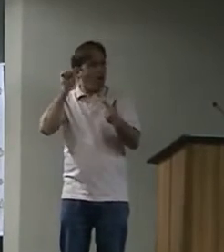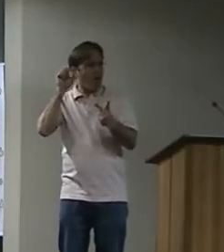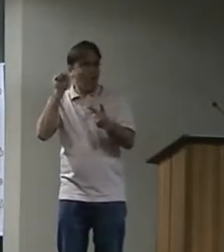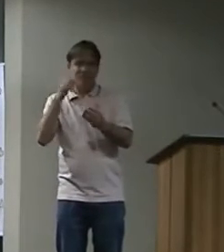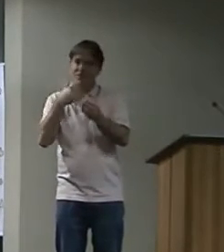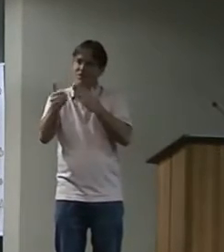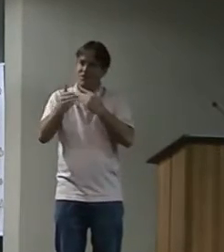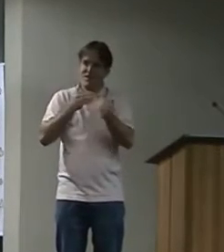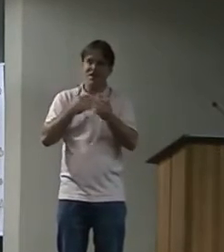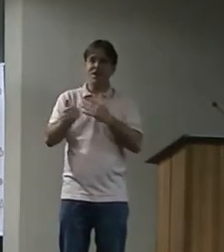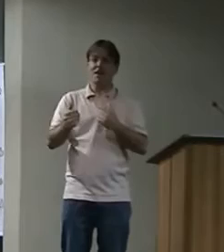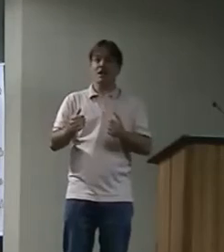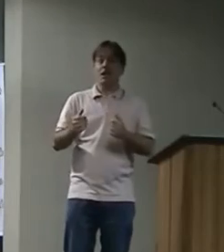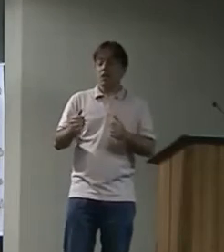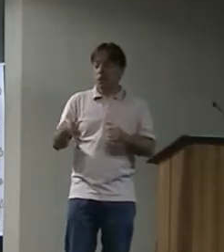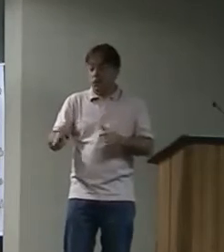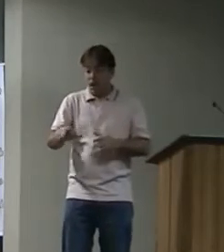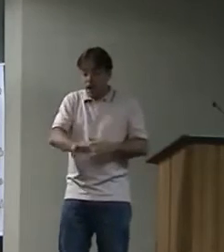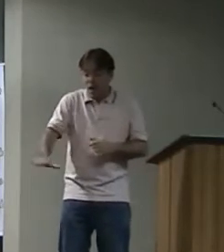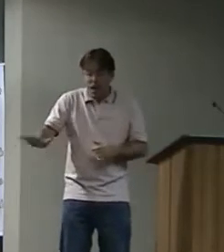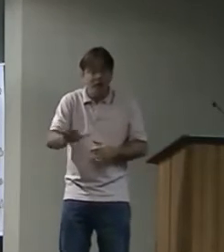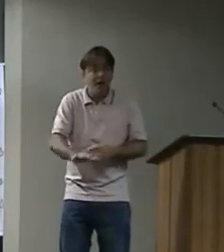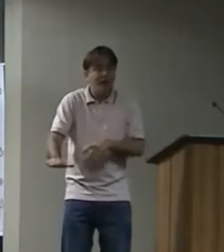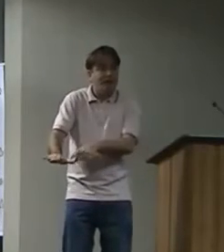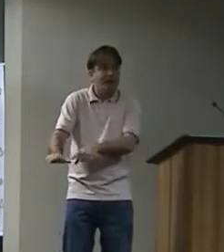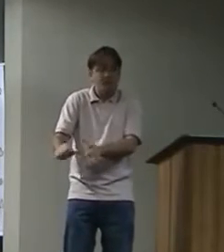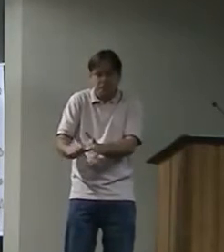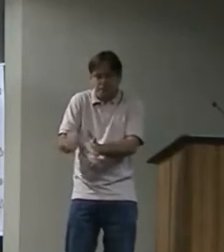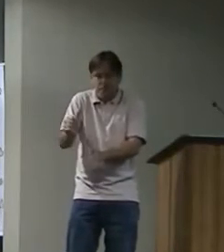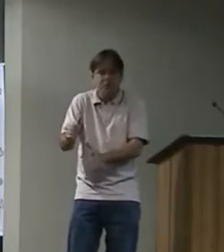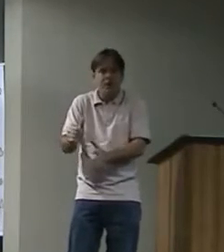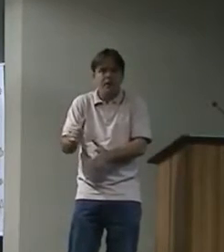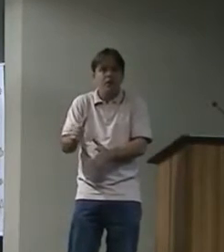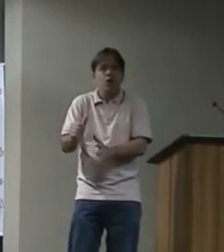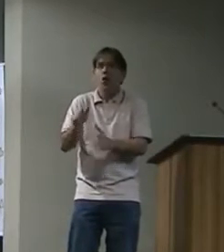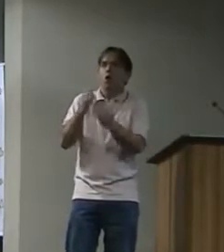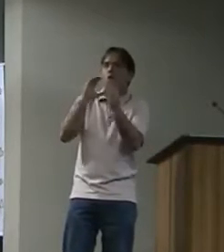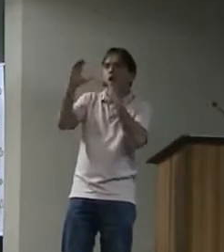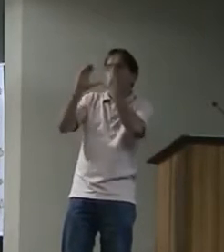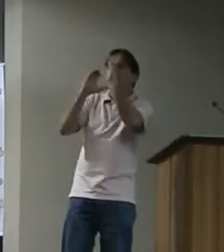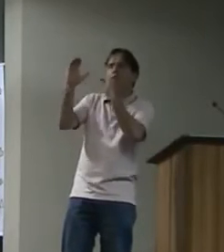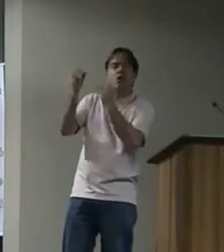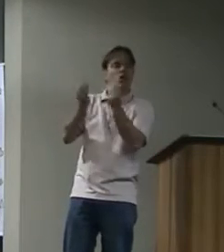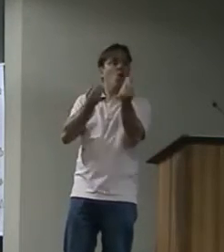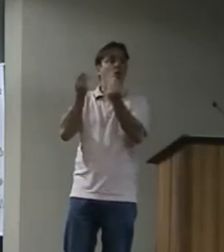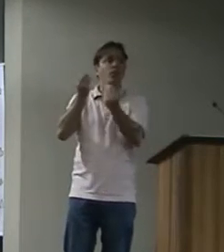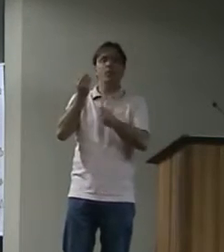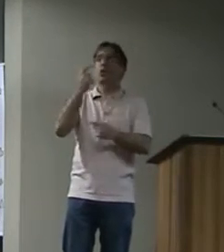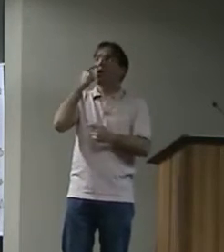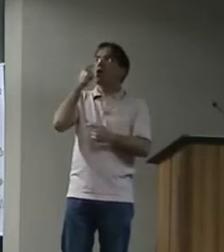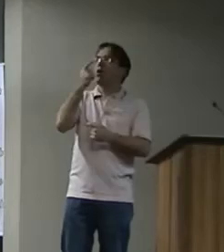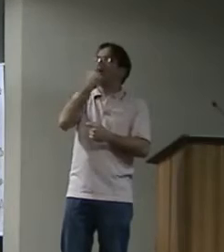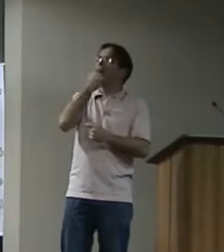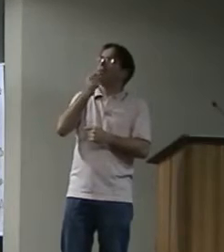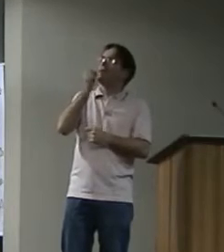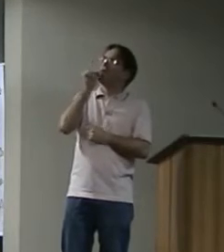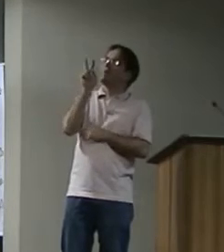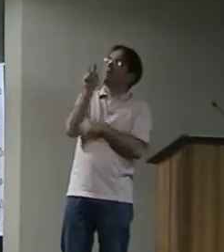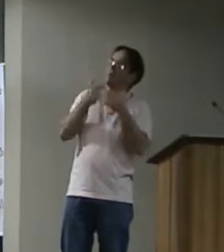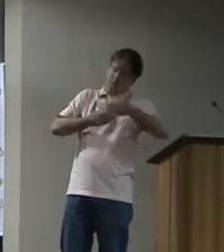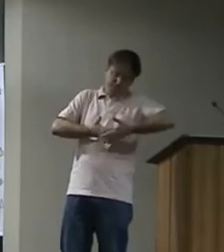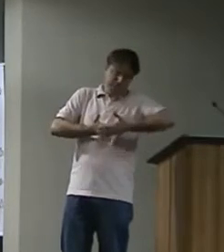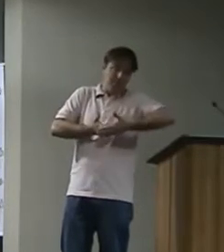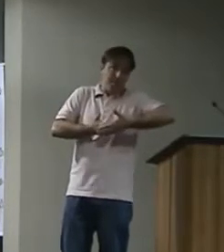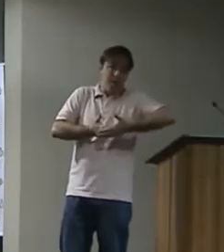dela é aquela comunicação do olho, né, do toque, do afeto com a